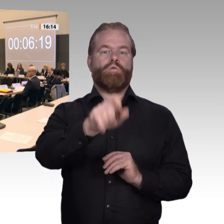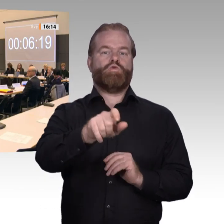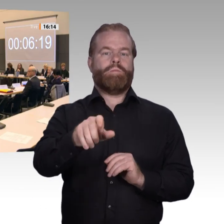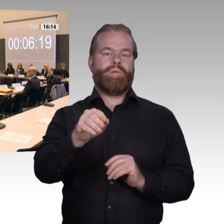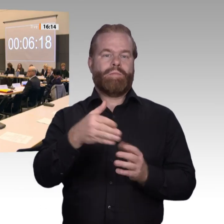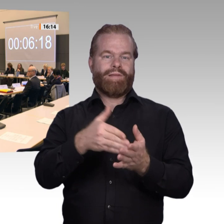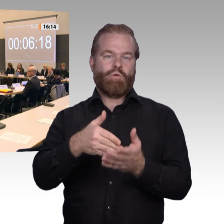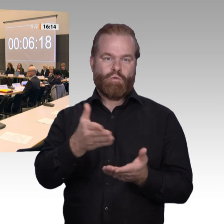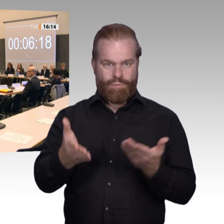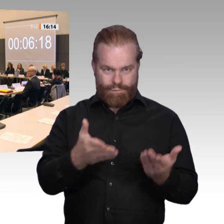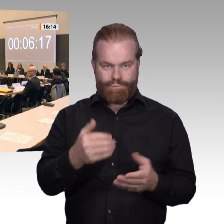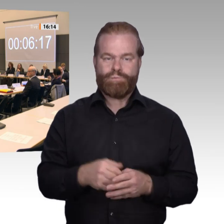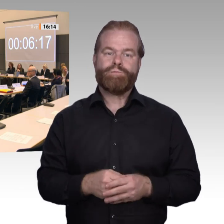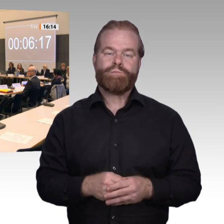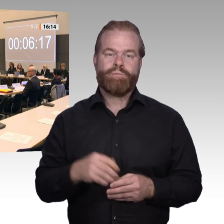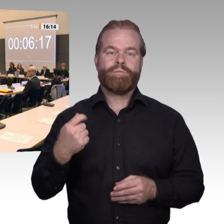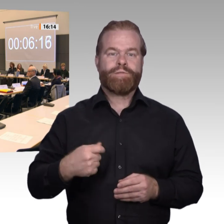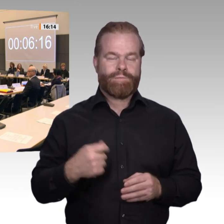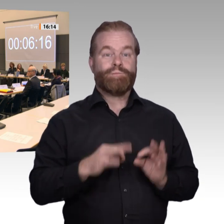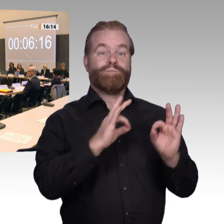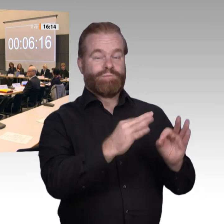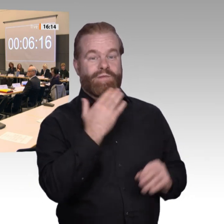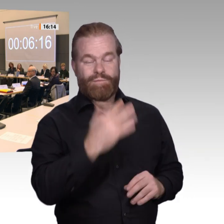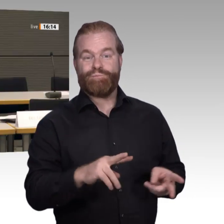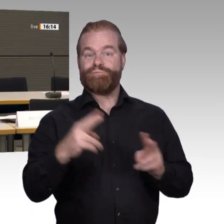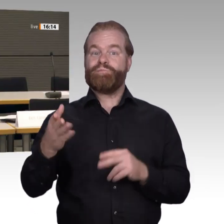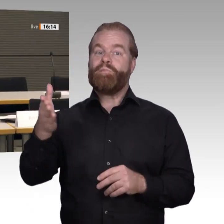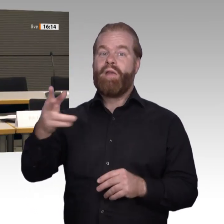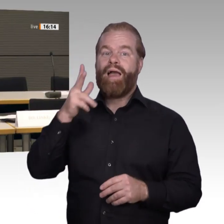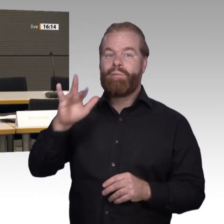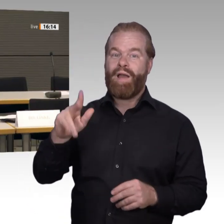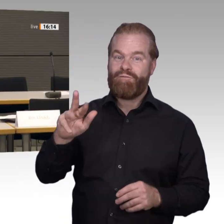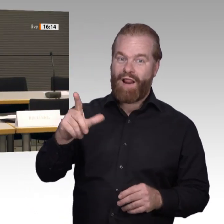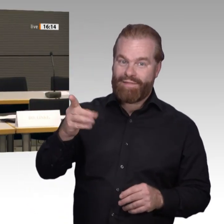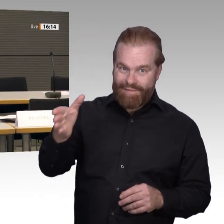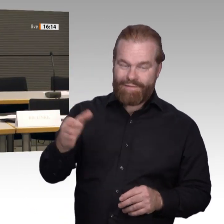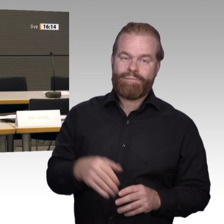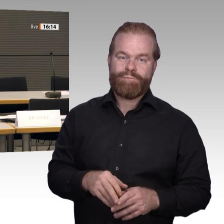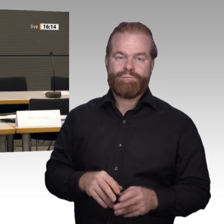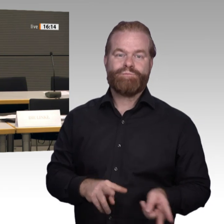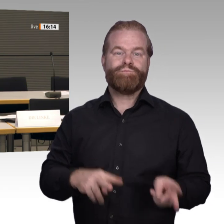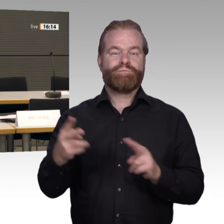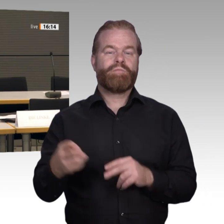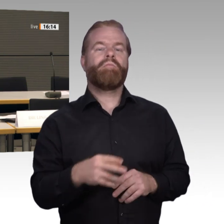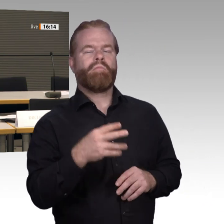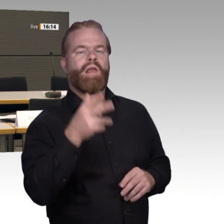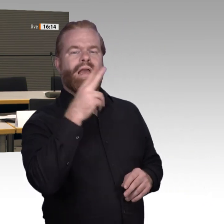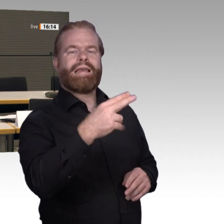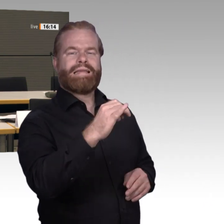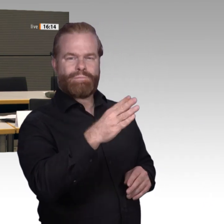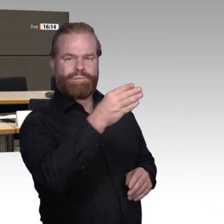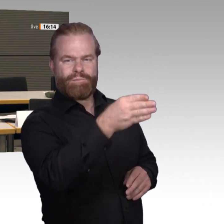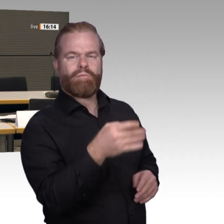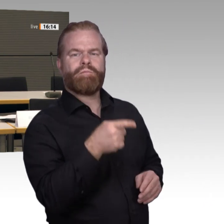Gesetzentwurf erneut keine mit der UN-Behindertenrechtskonvention konforme, umfassende Bearbeitung des Teilhaberechts für Menschen